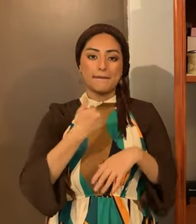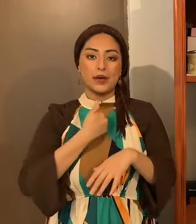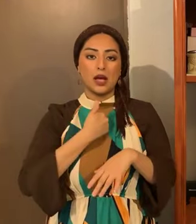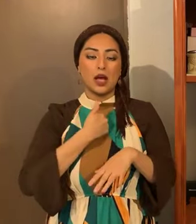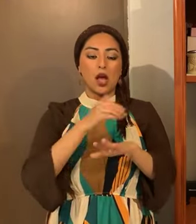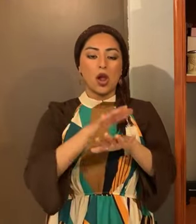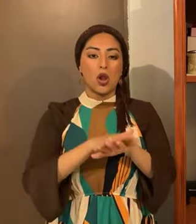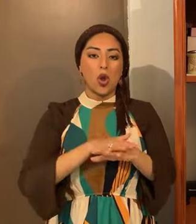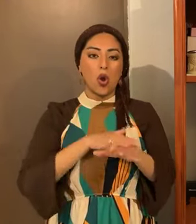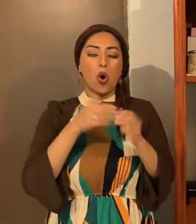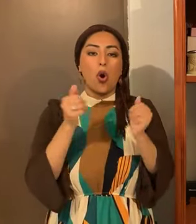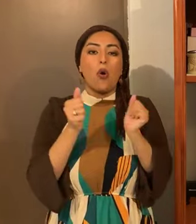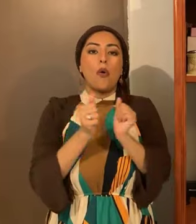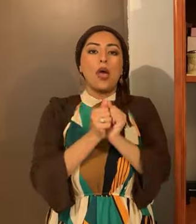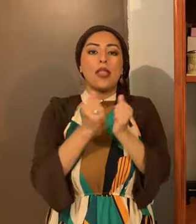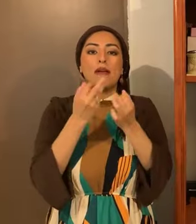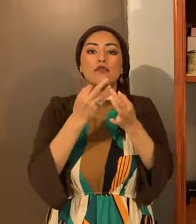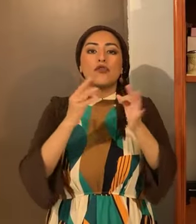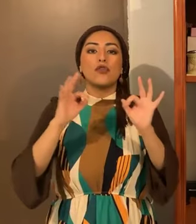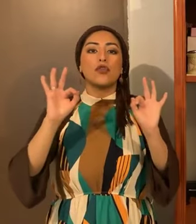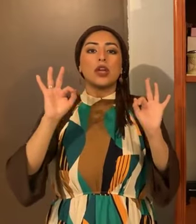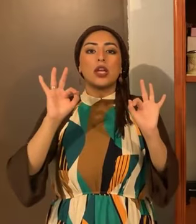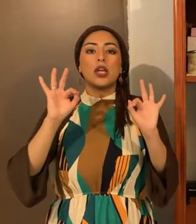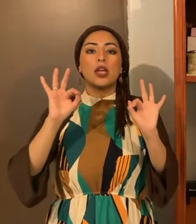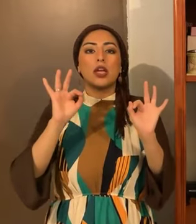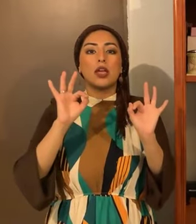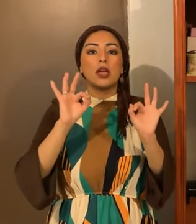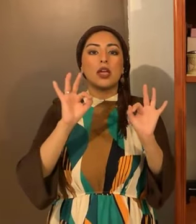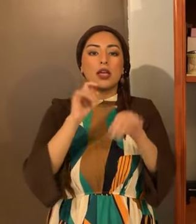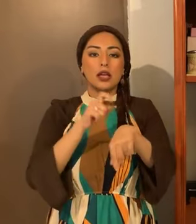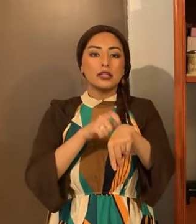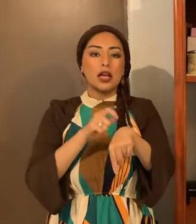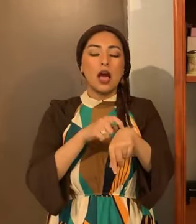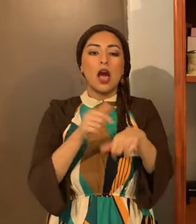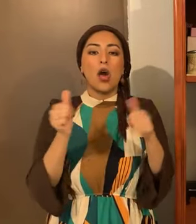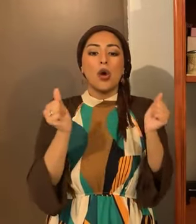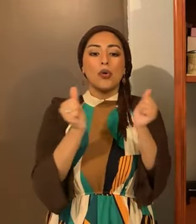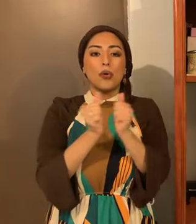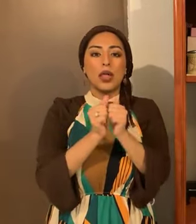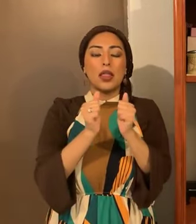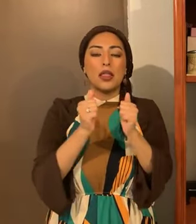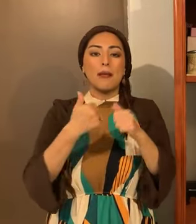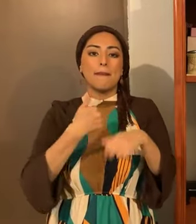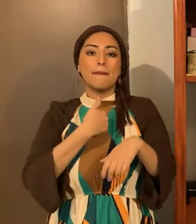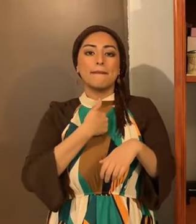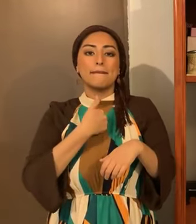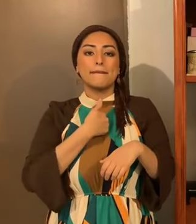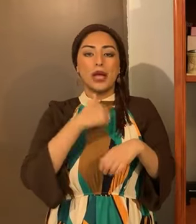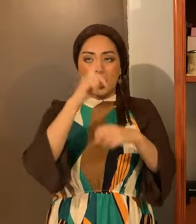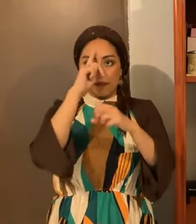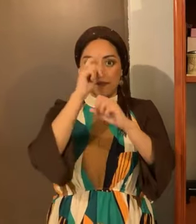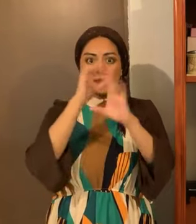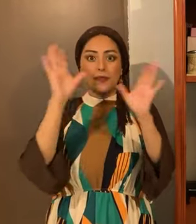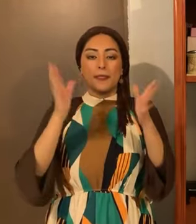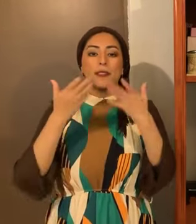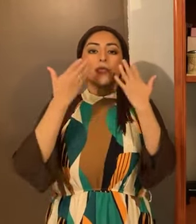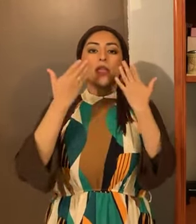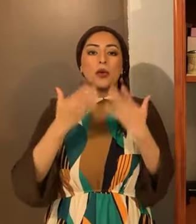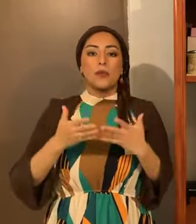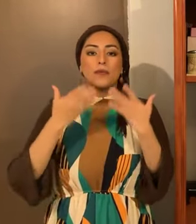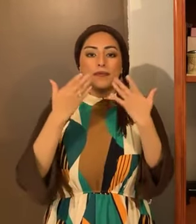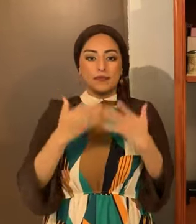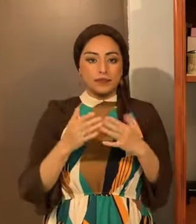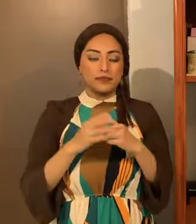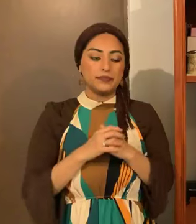Y con ritmo libre y siguiendo el texto y la respiración. inspiración. Bueno, ahora